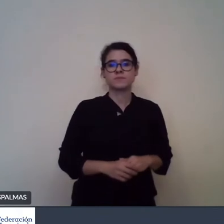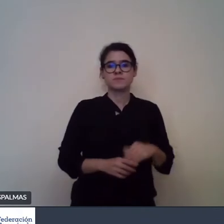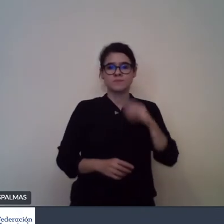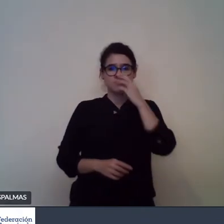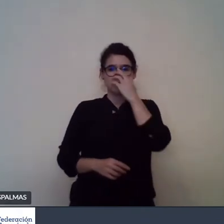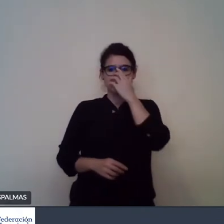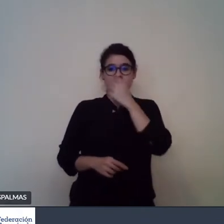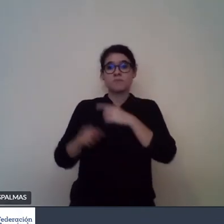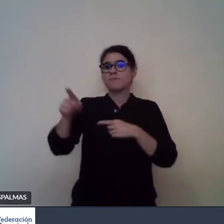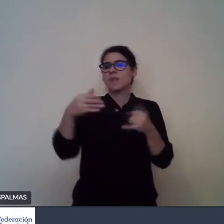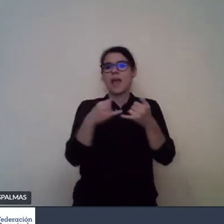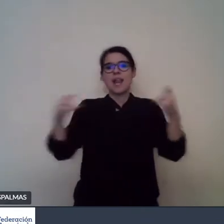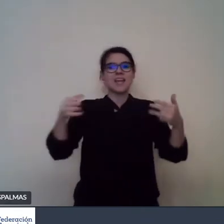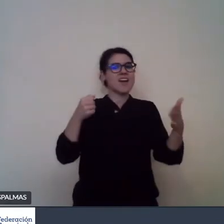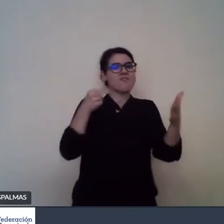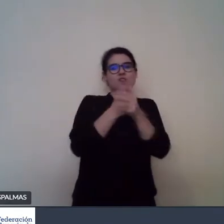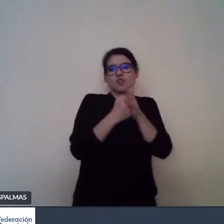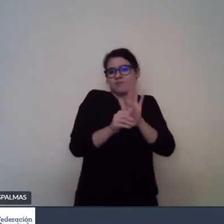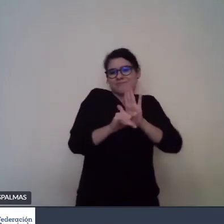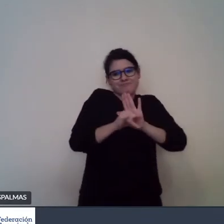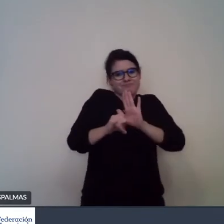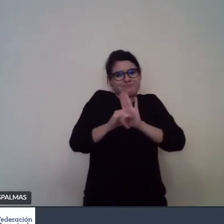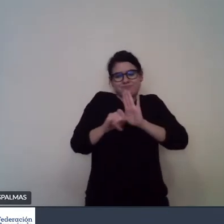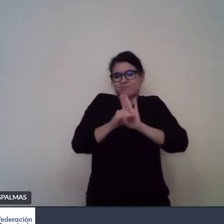Pegado a línea de fondo.